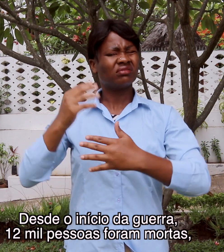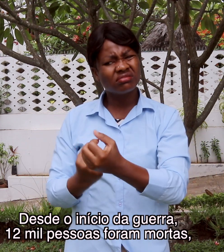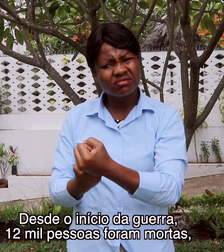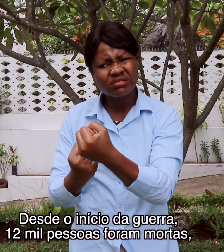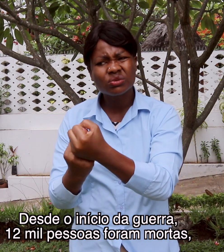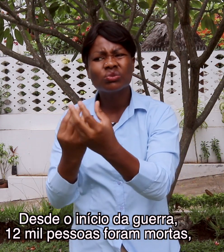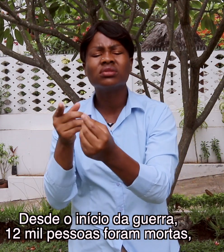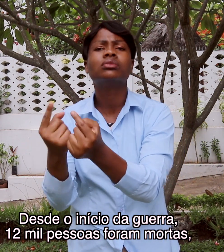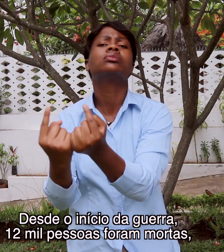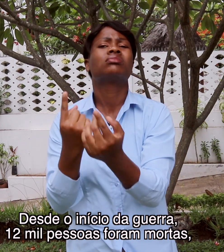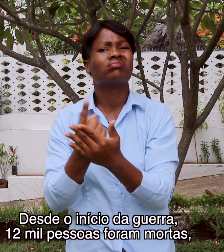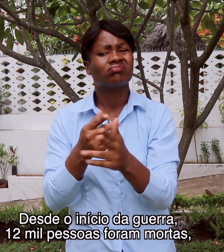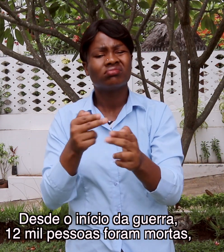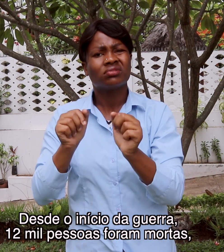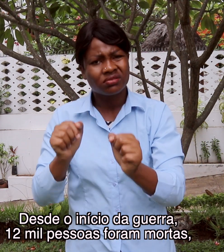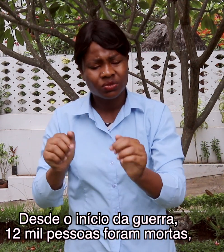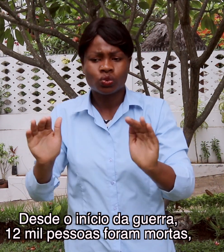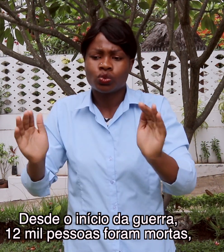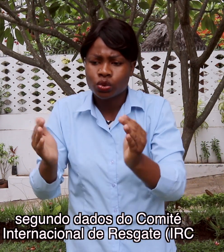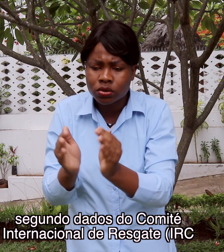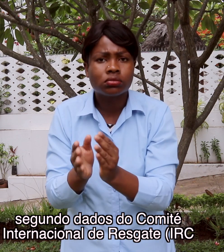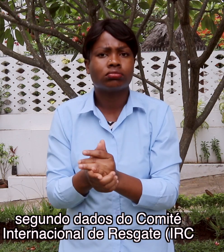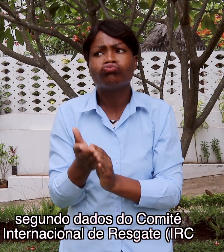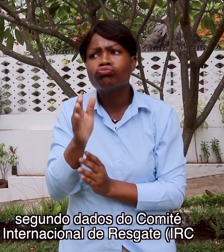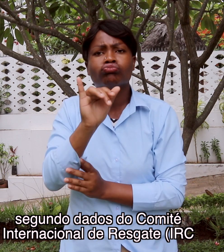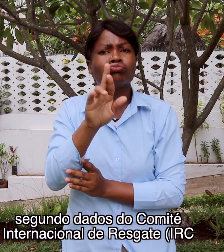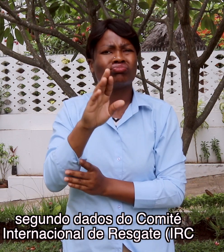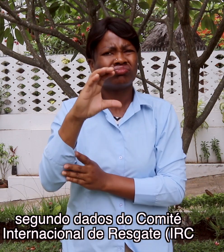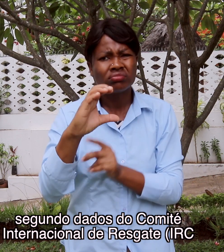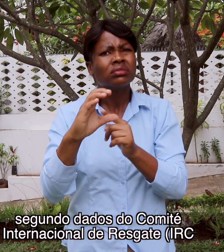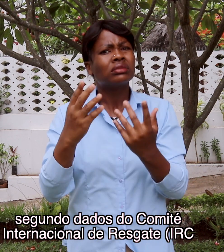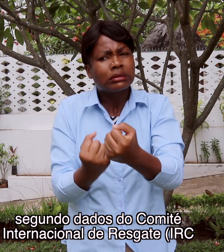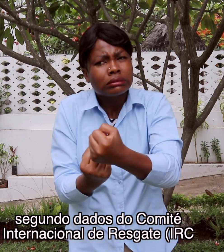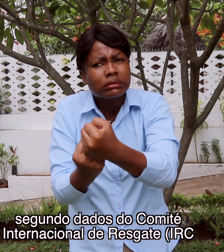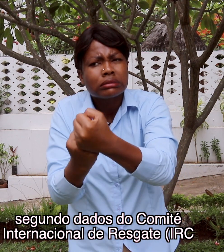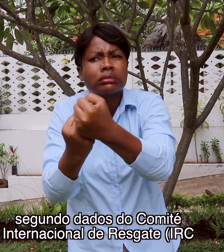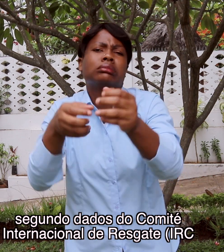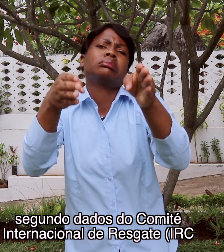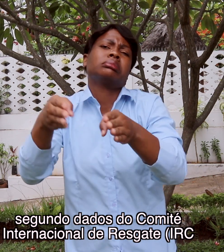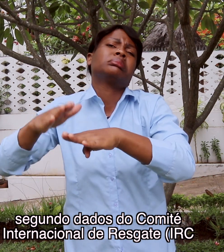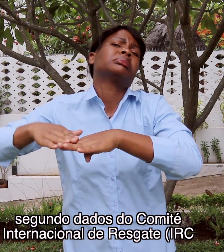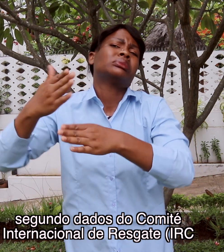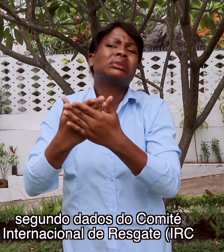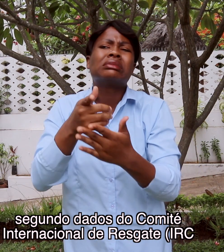Desde o início da guerra, 12 mil pessoas foram mortas, segundo dados do Comitê Internacional de Resgate.